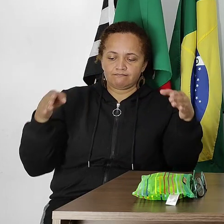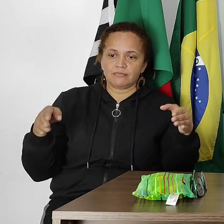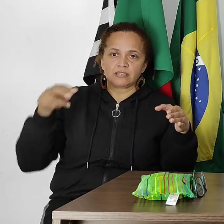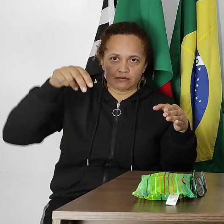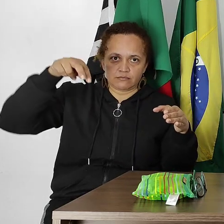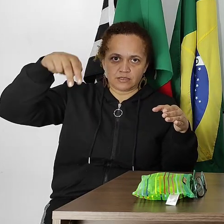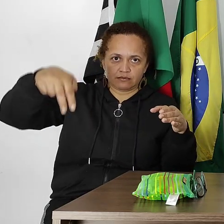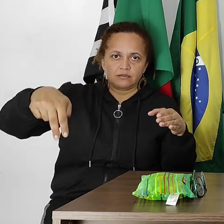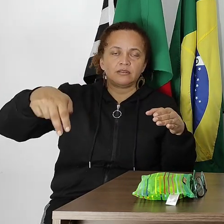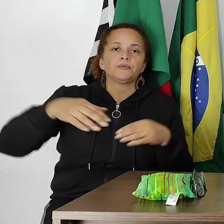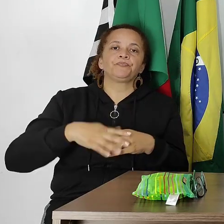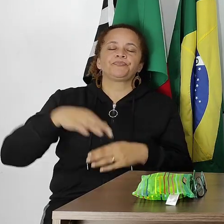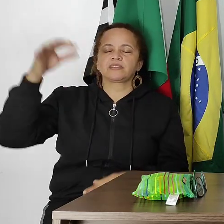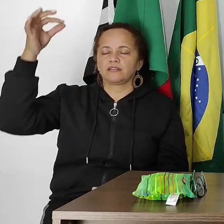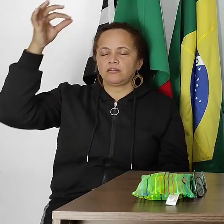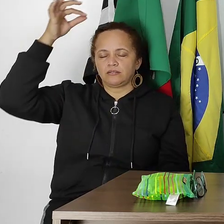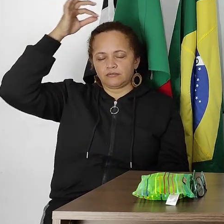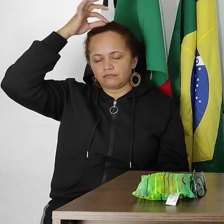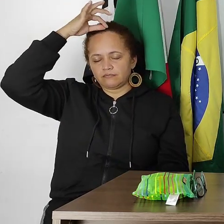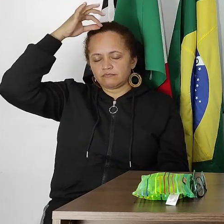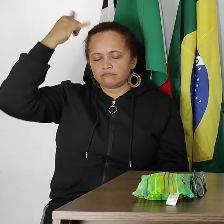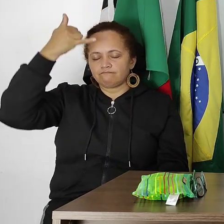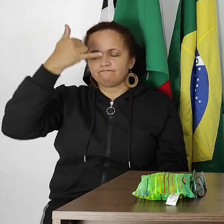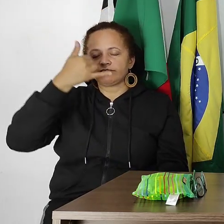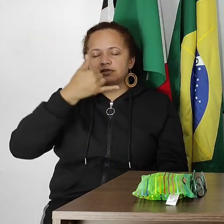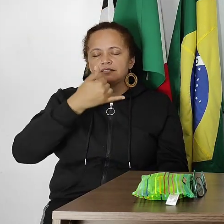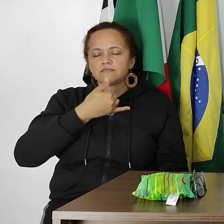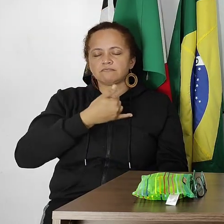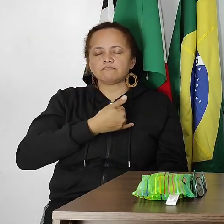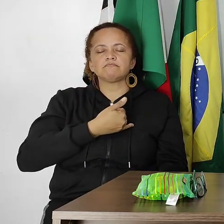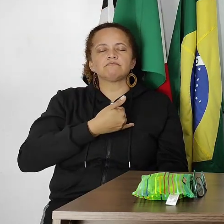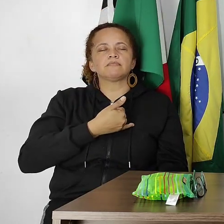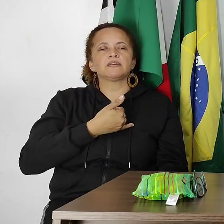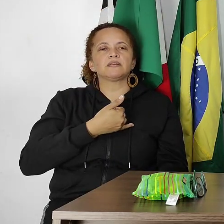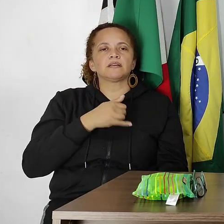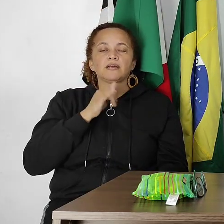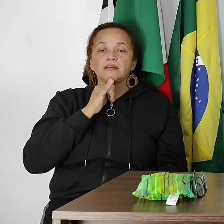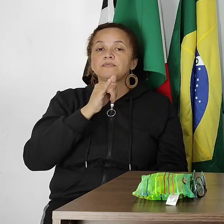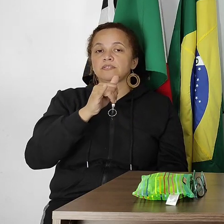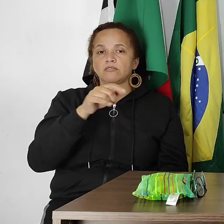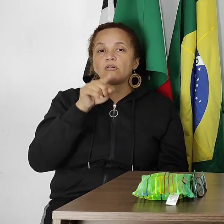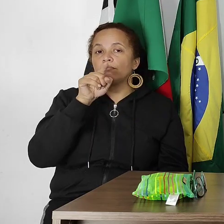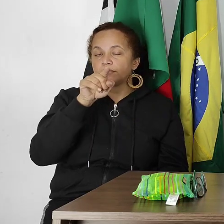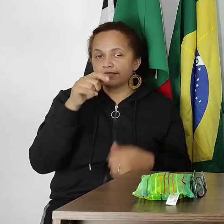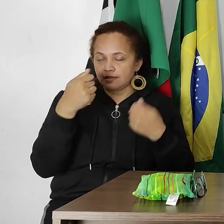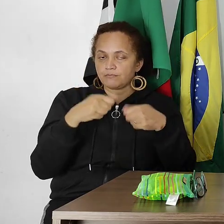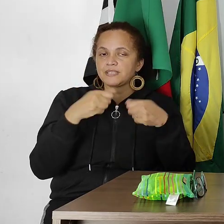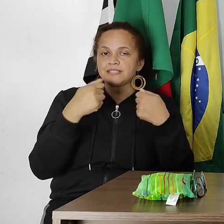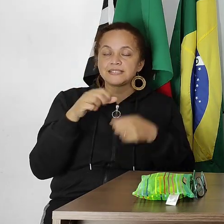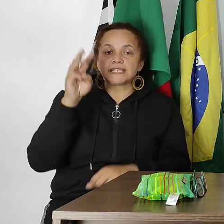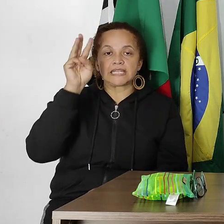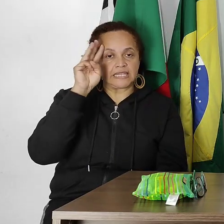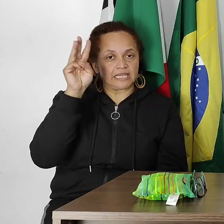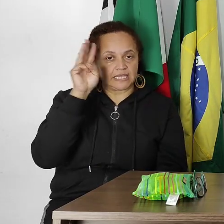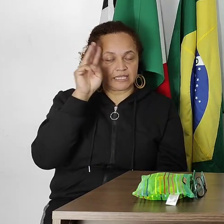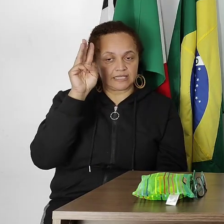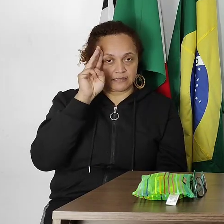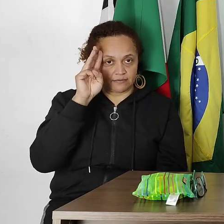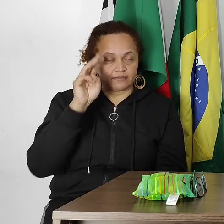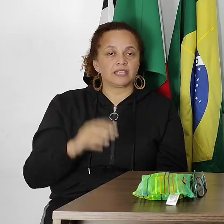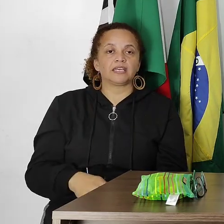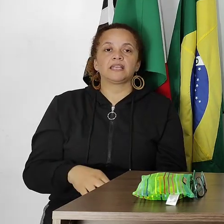Santo falou claramente no meu ouvido. Ele falou, é o que você vai pregar terça-feira, não é